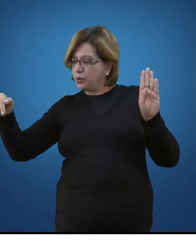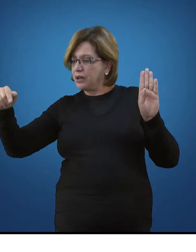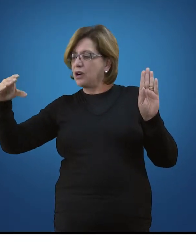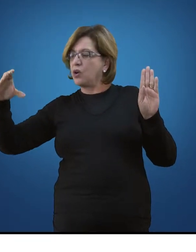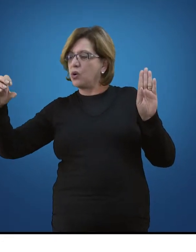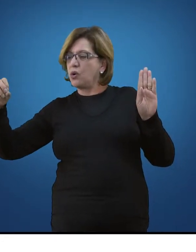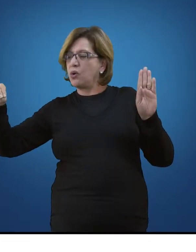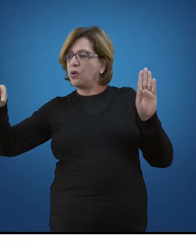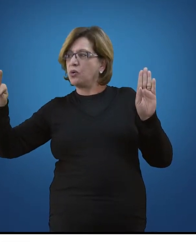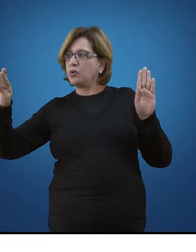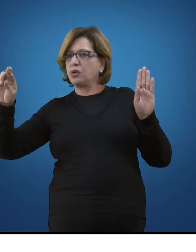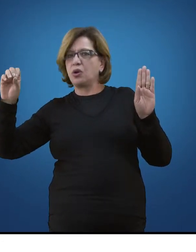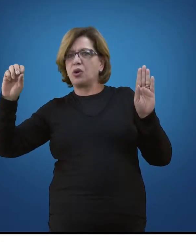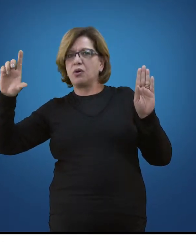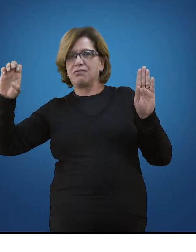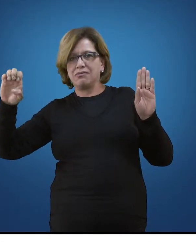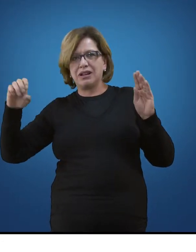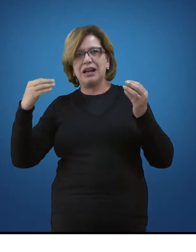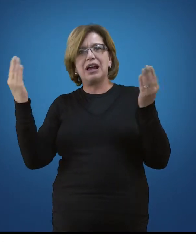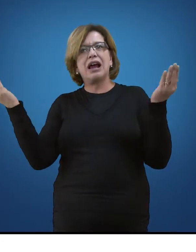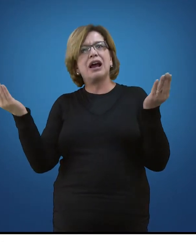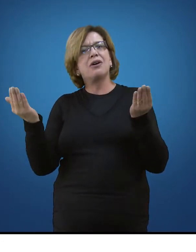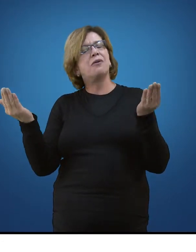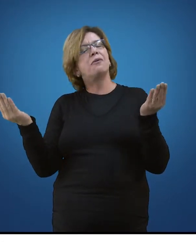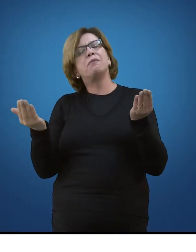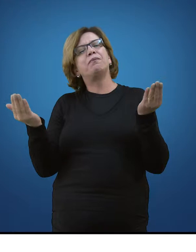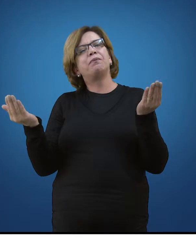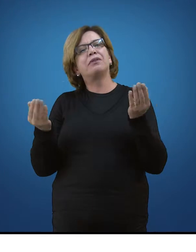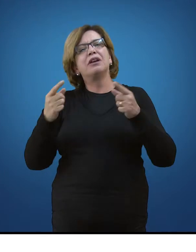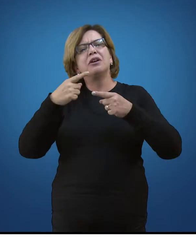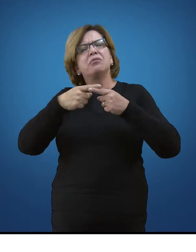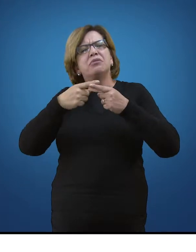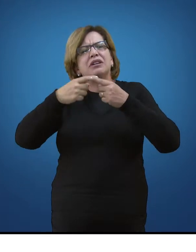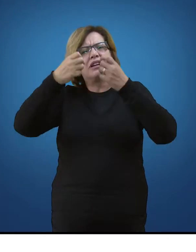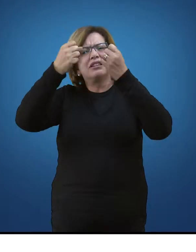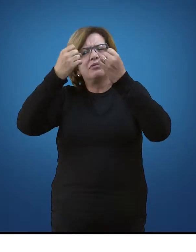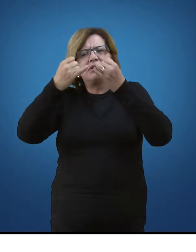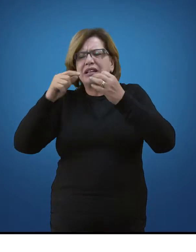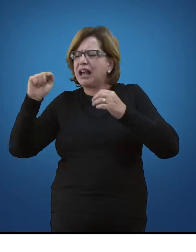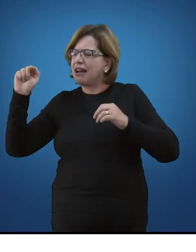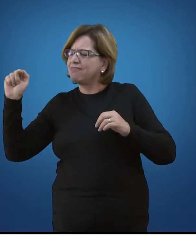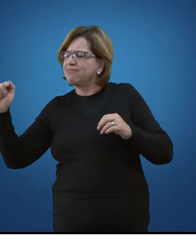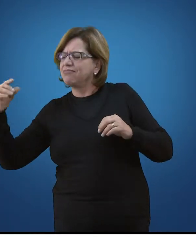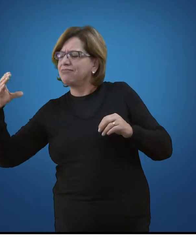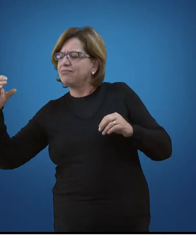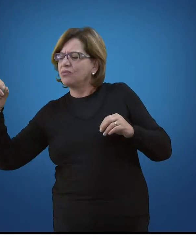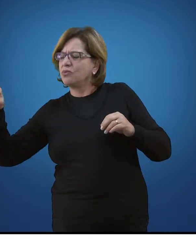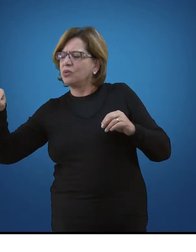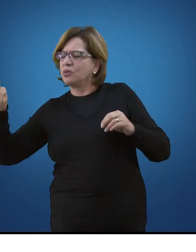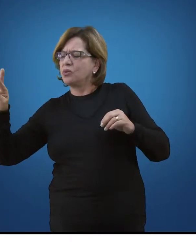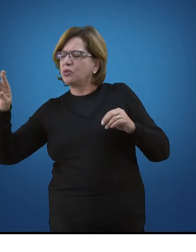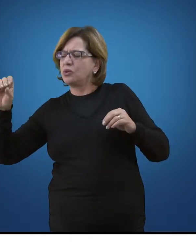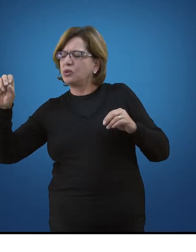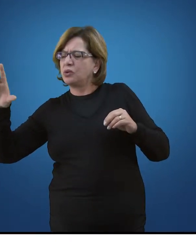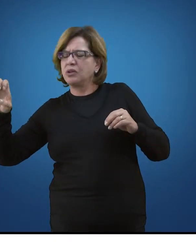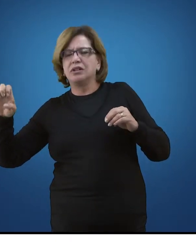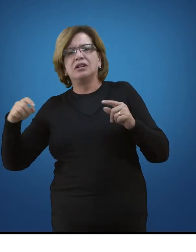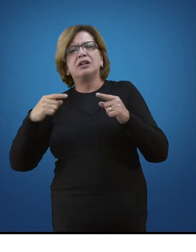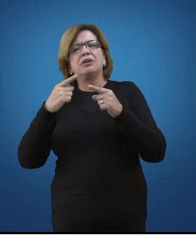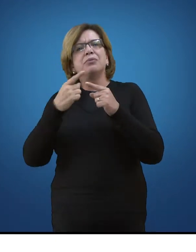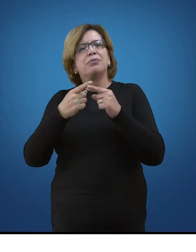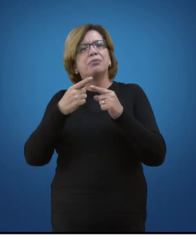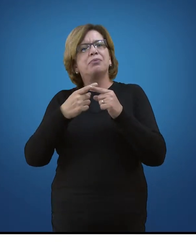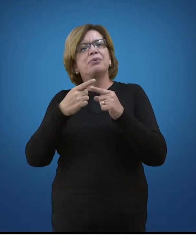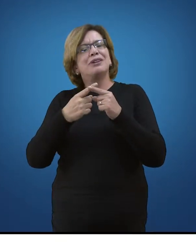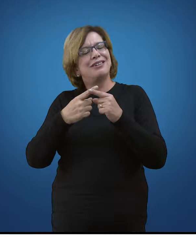o que é planejamento, e agora nós estamos lá no controle. Por que falar mais do controle agora nessa unidade 3?